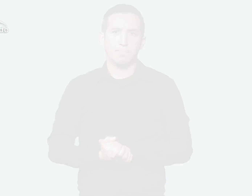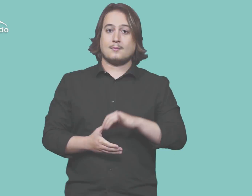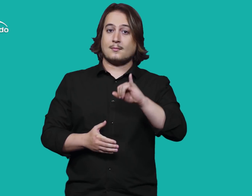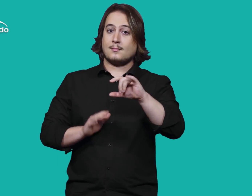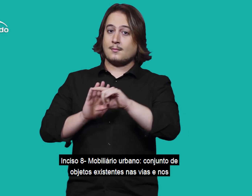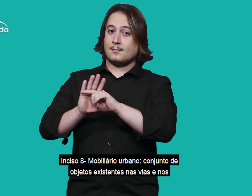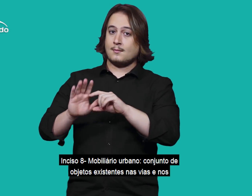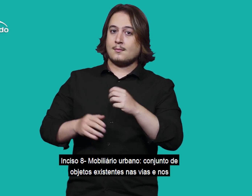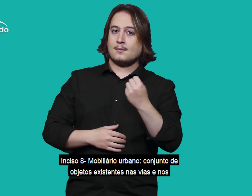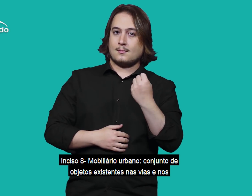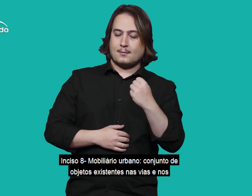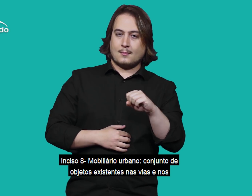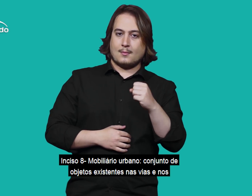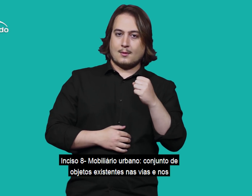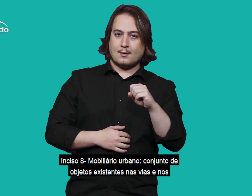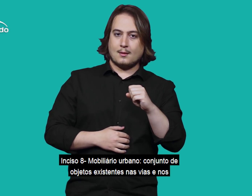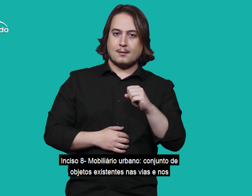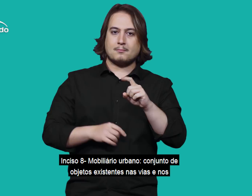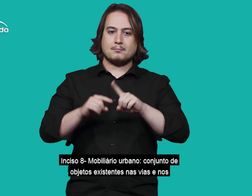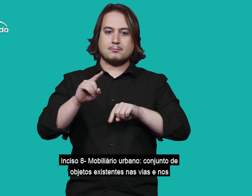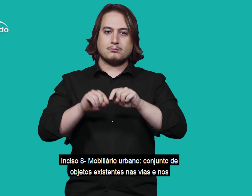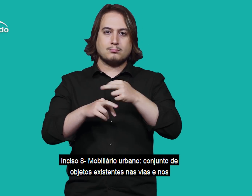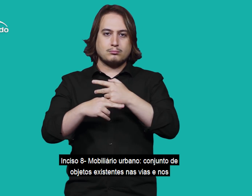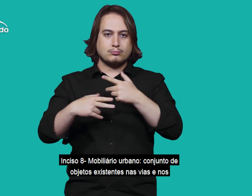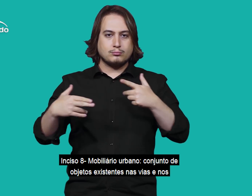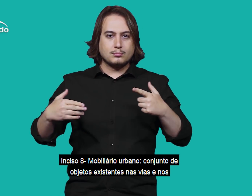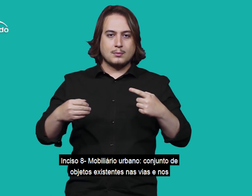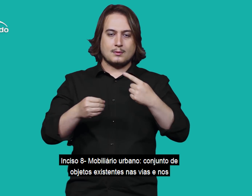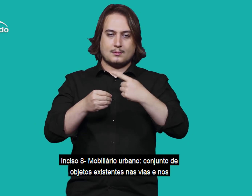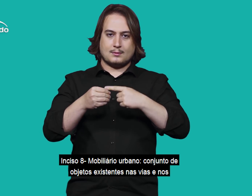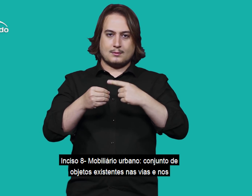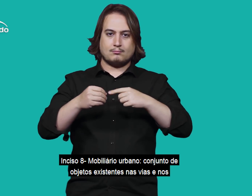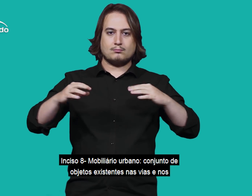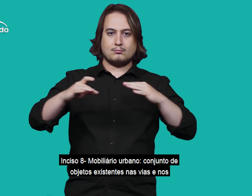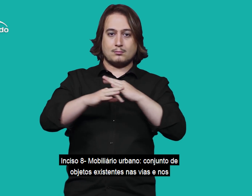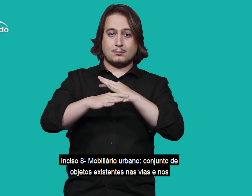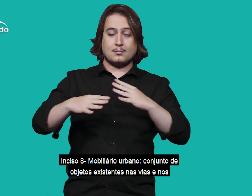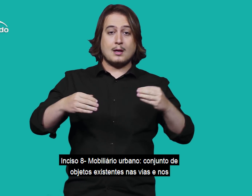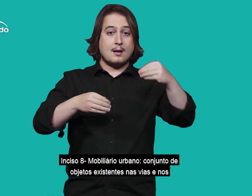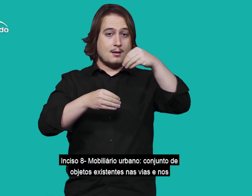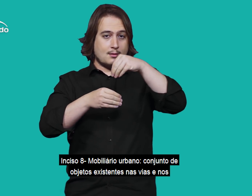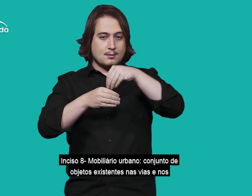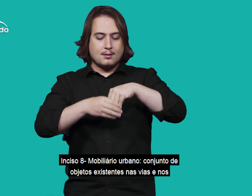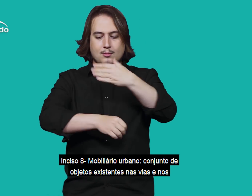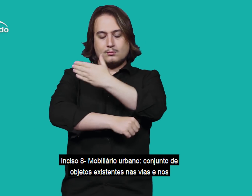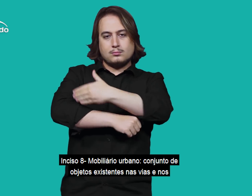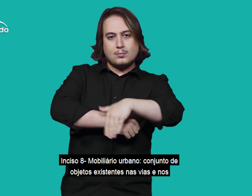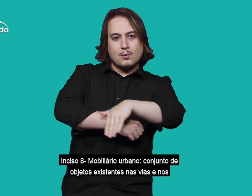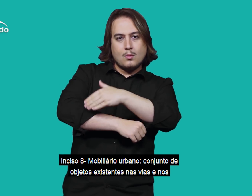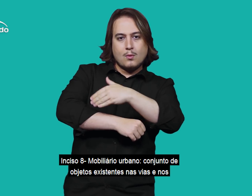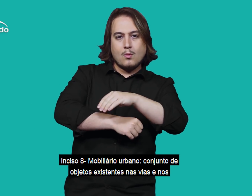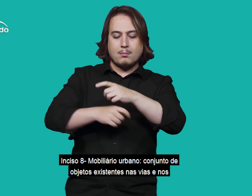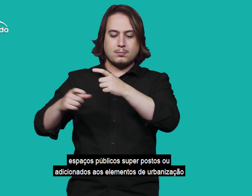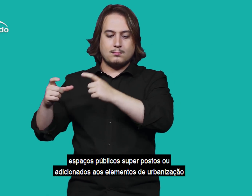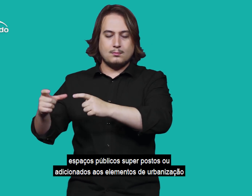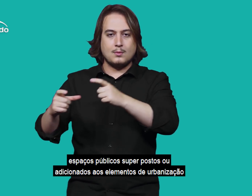inciso 8 mobiliário urbano conjunto de objetos existentes nas vias e nos espaços